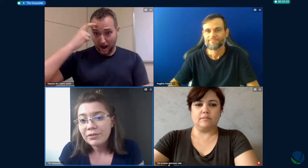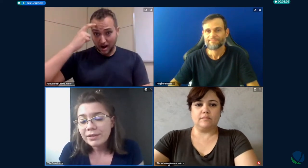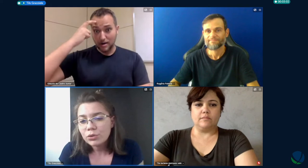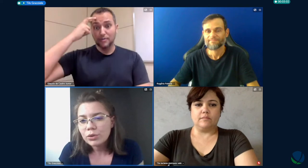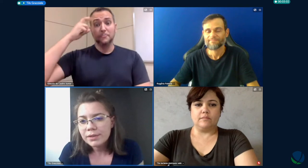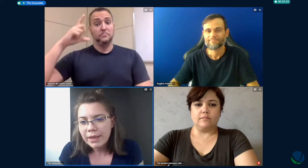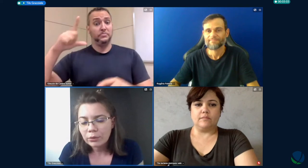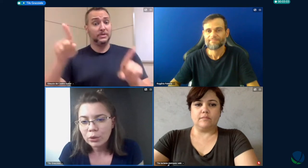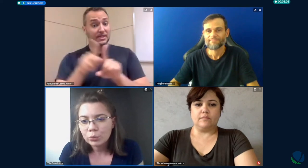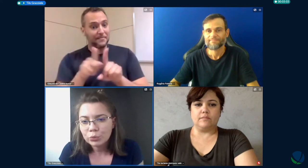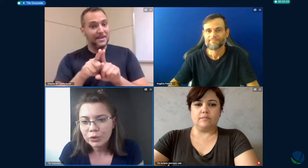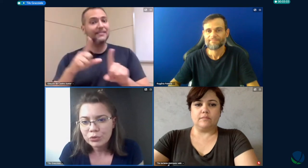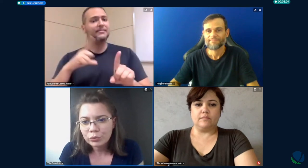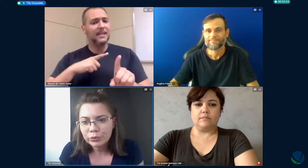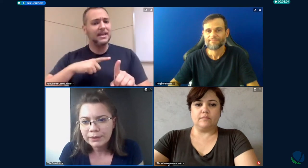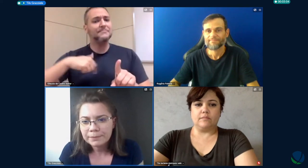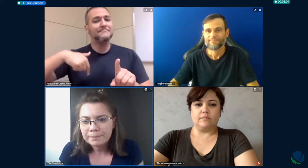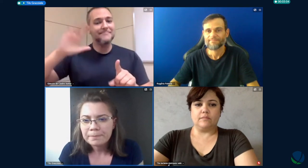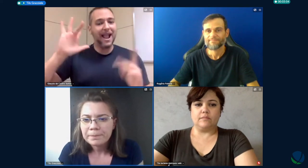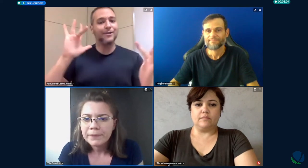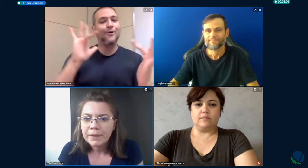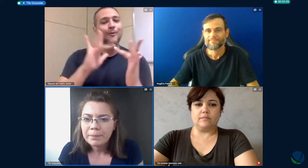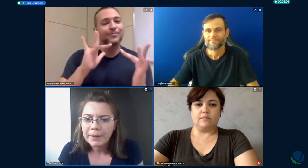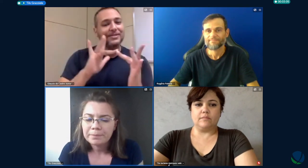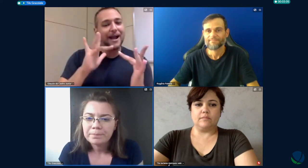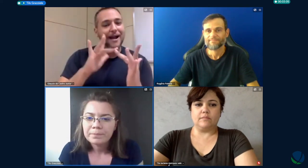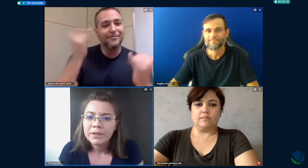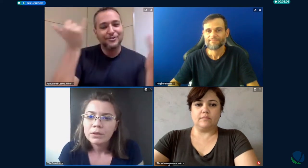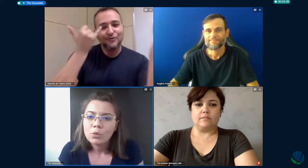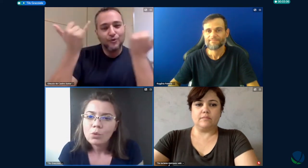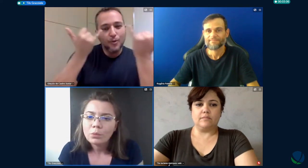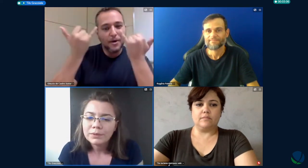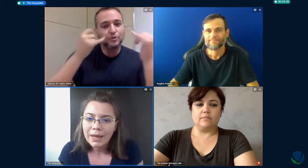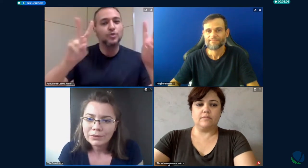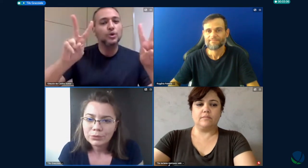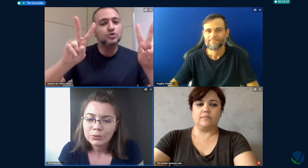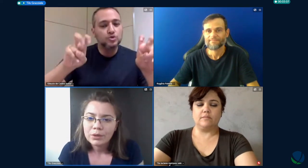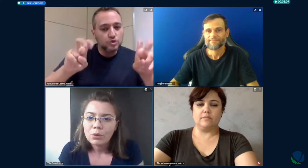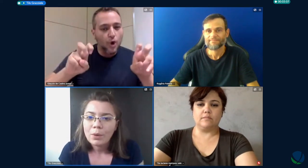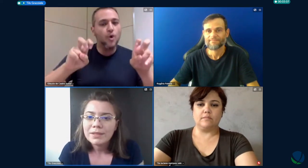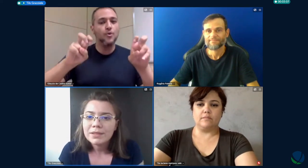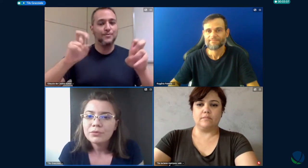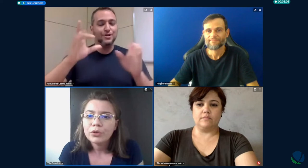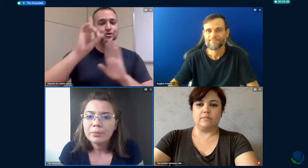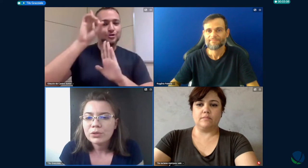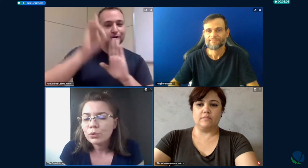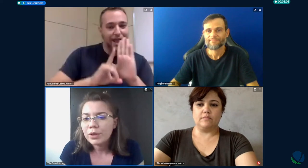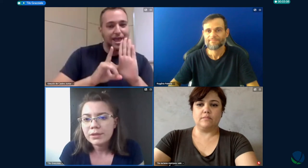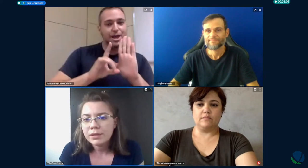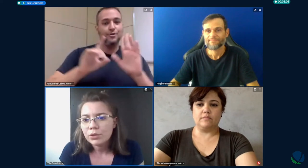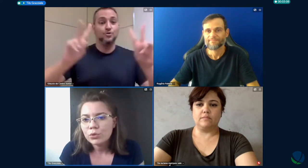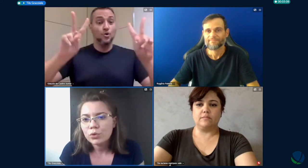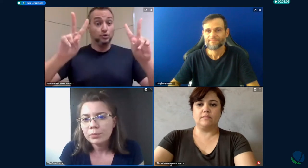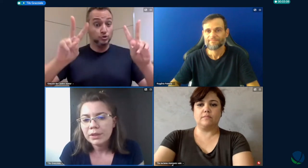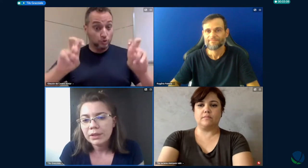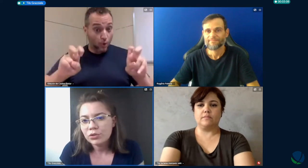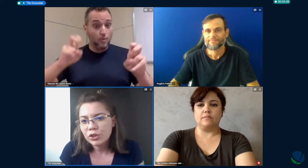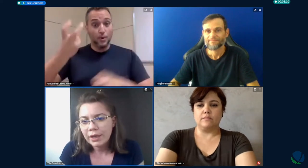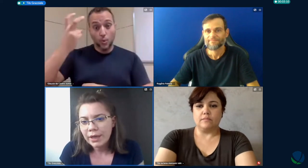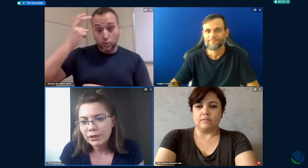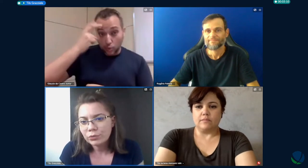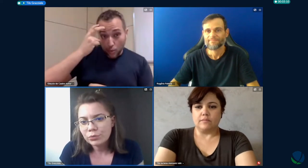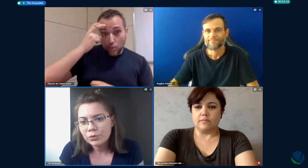Então, a vivência social da cultura surda também. O contato com essas informações